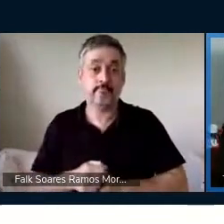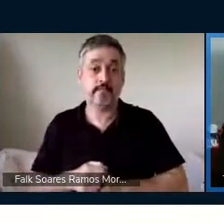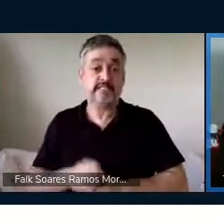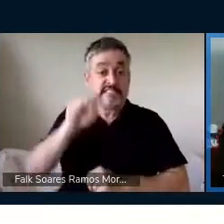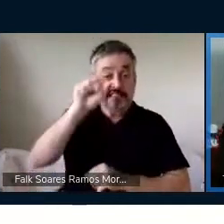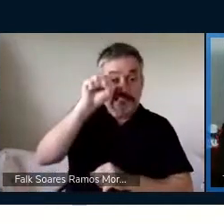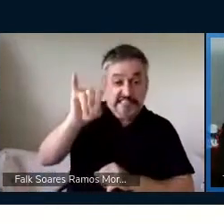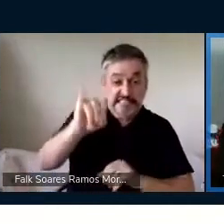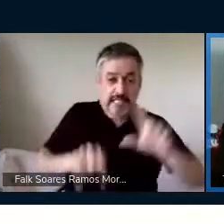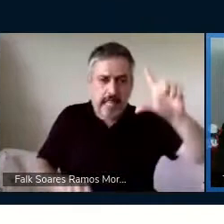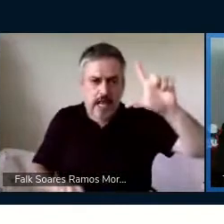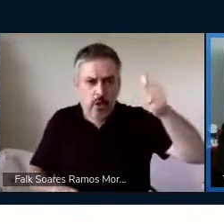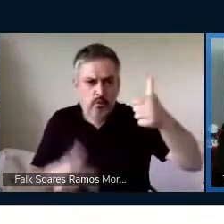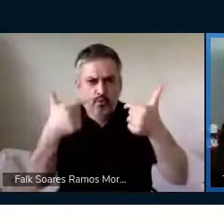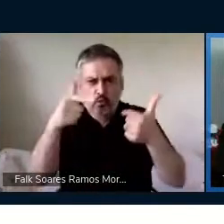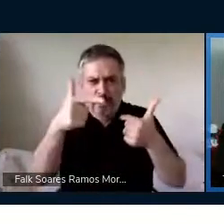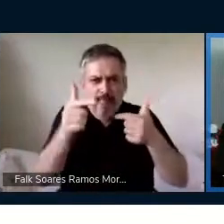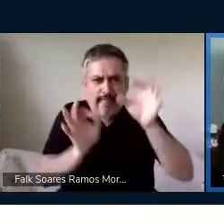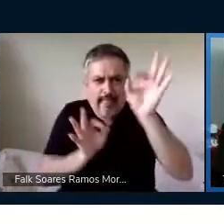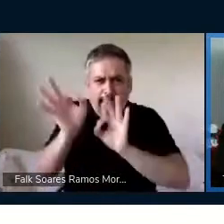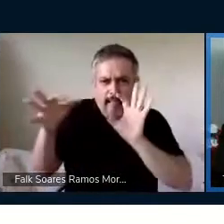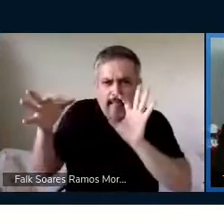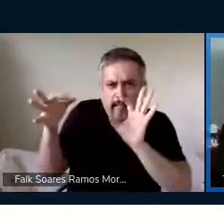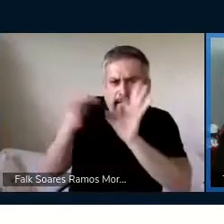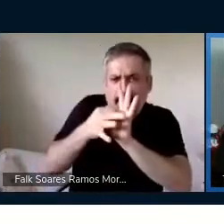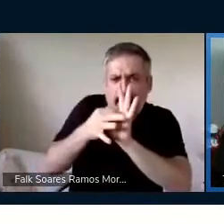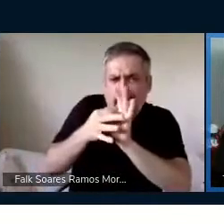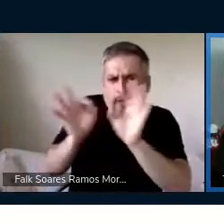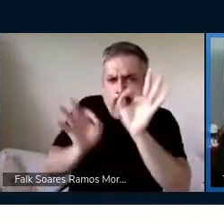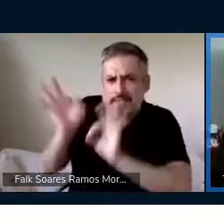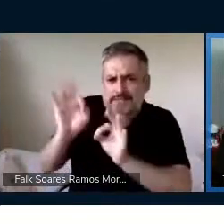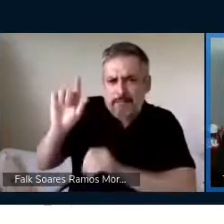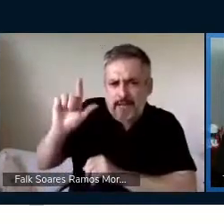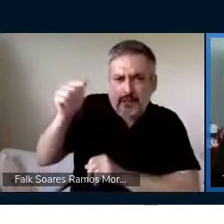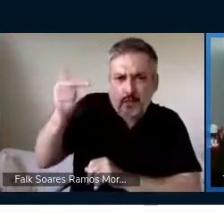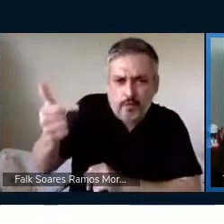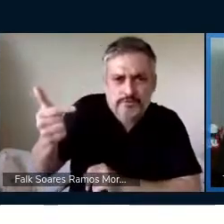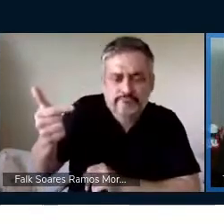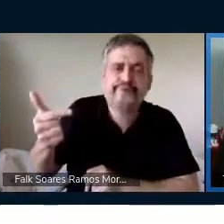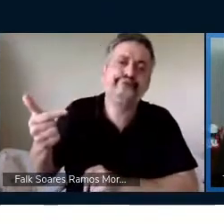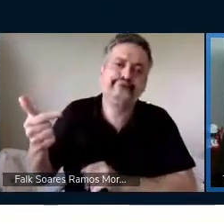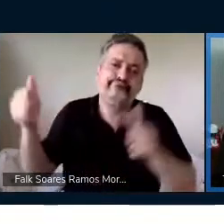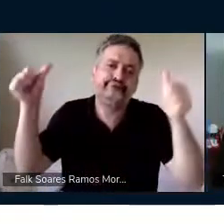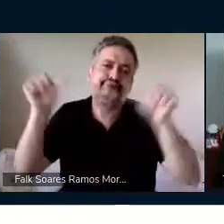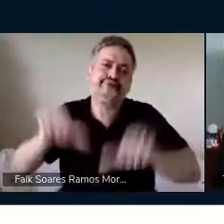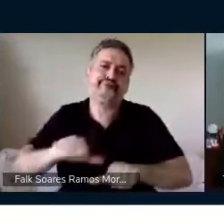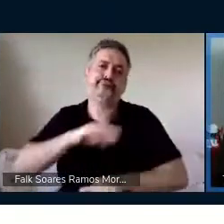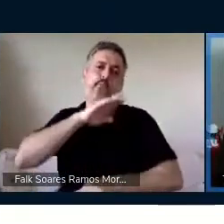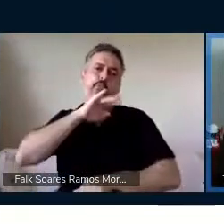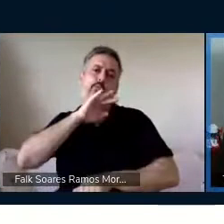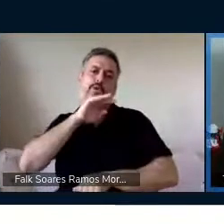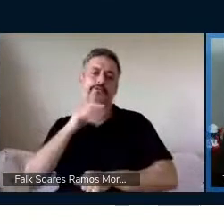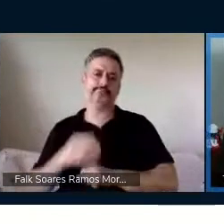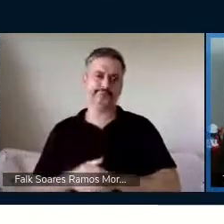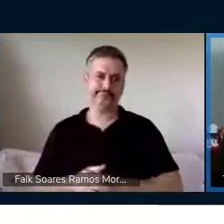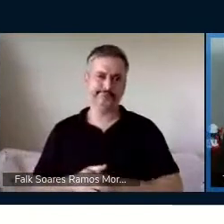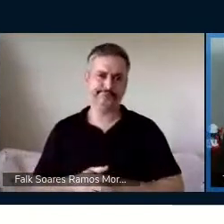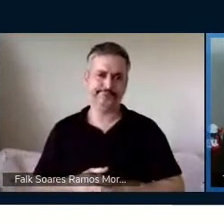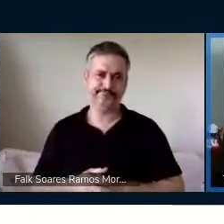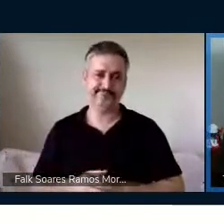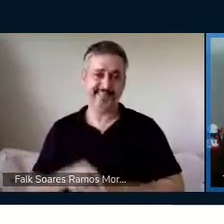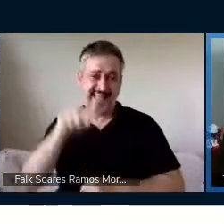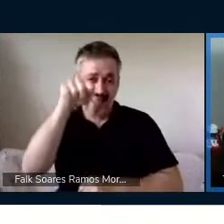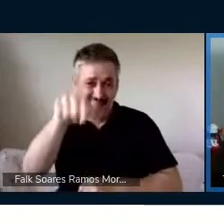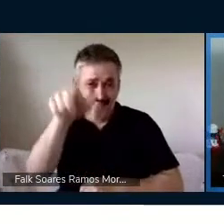necessária para o bom aprendizado de uma L2. Se a primeira